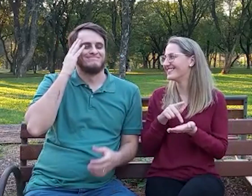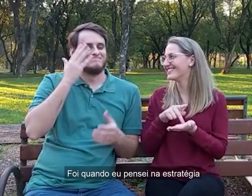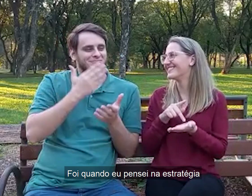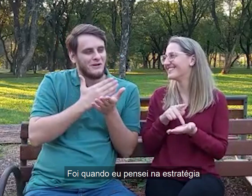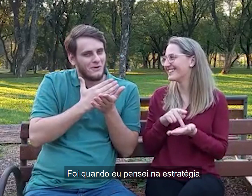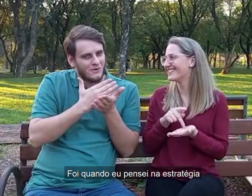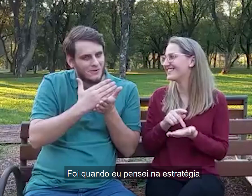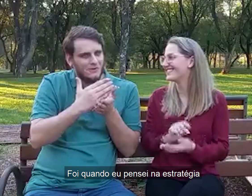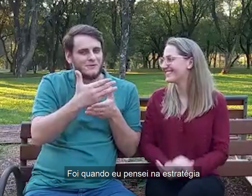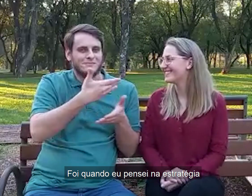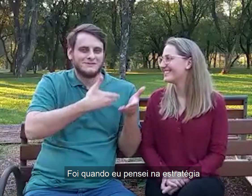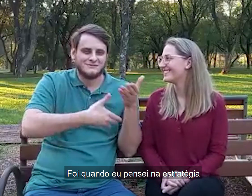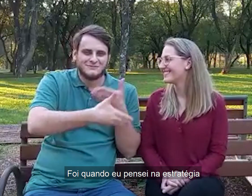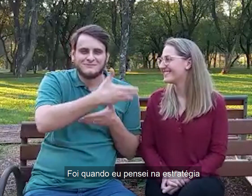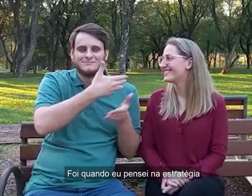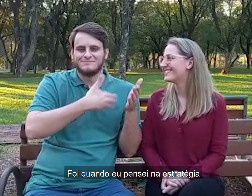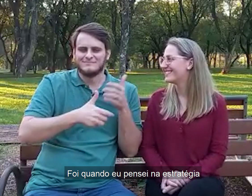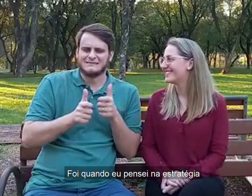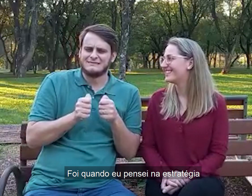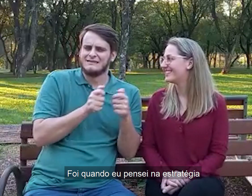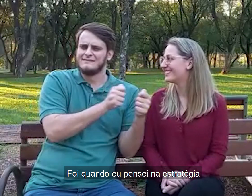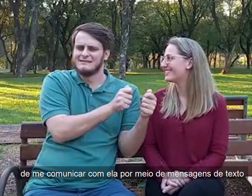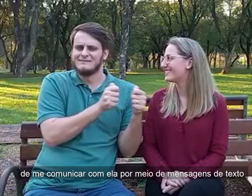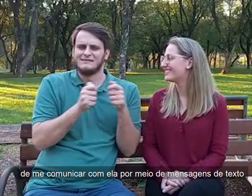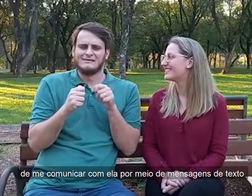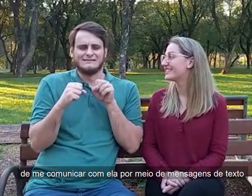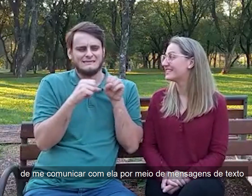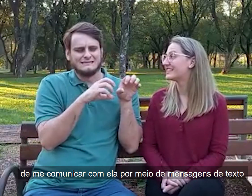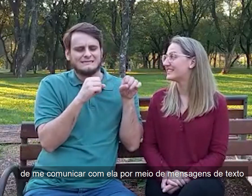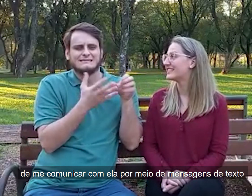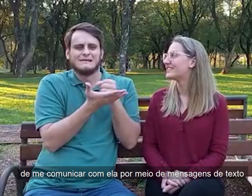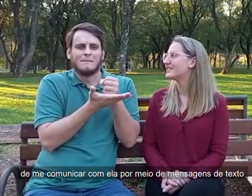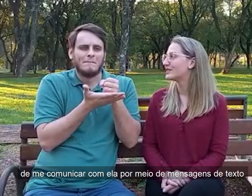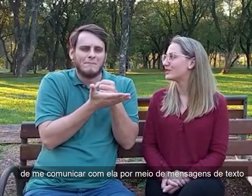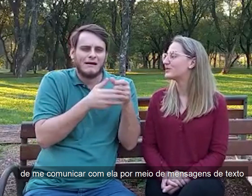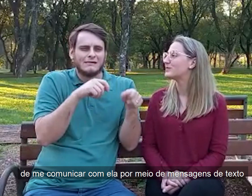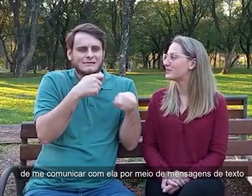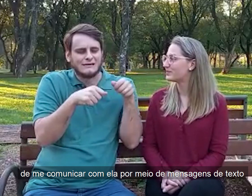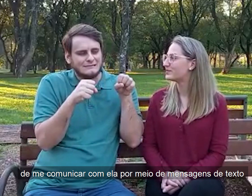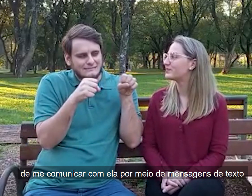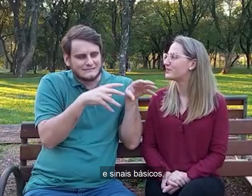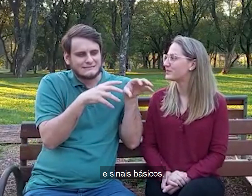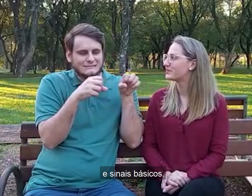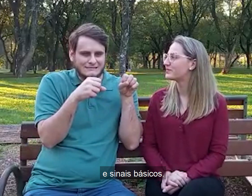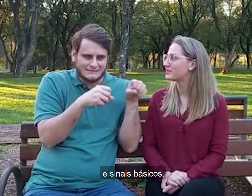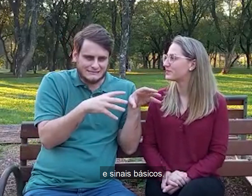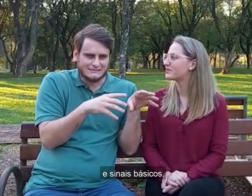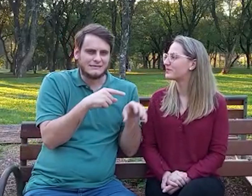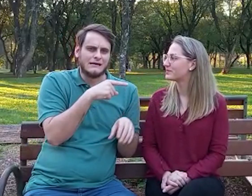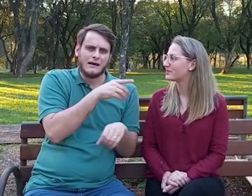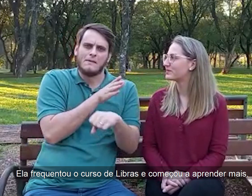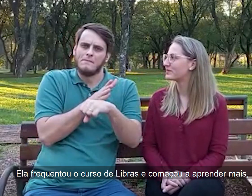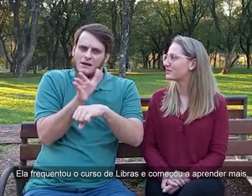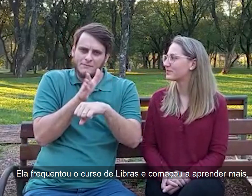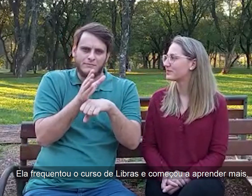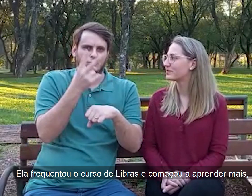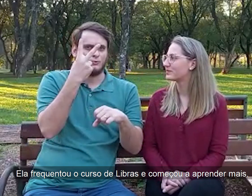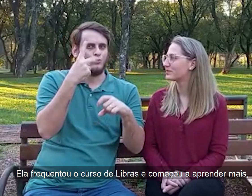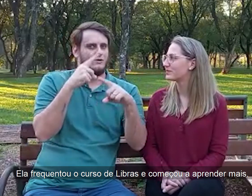Foi quando comecei a pensar na estratégia de comunicar com ela por meio de mensagem de texto e sinais básicos. Ela frequentou